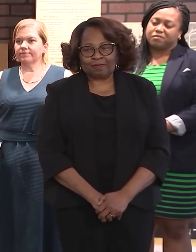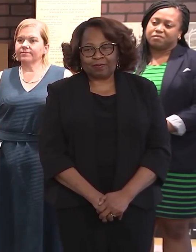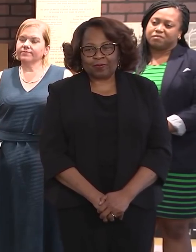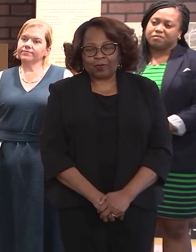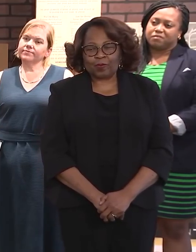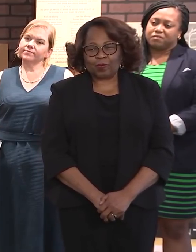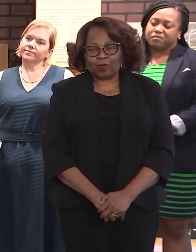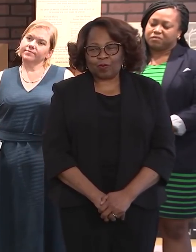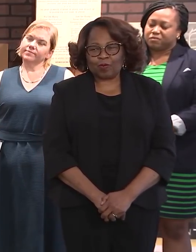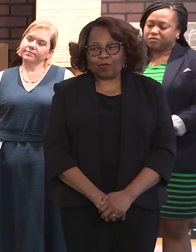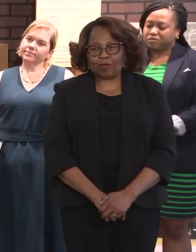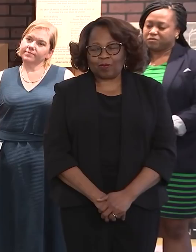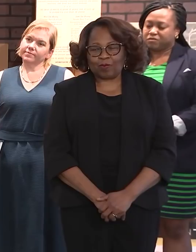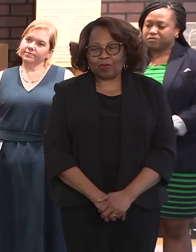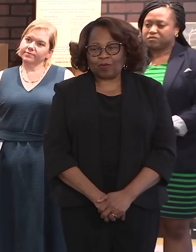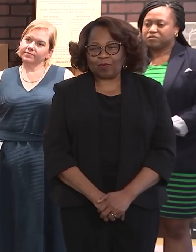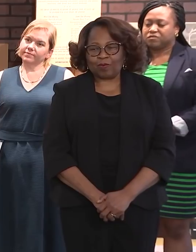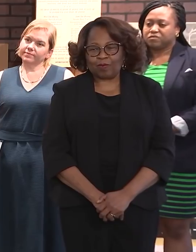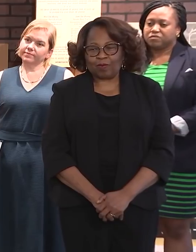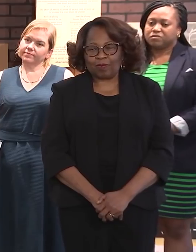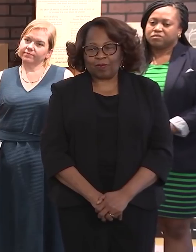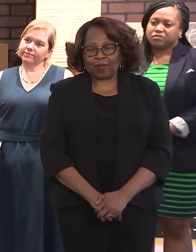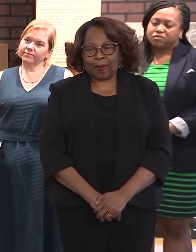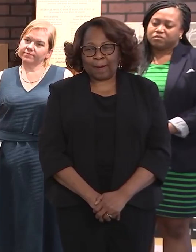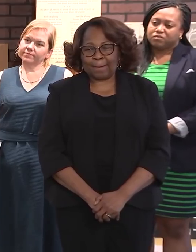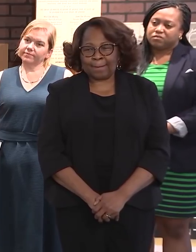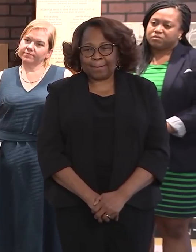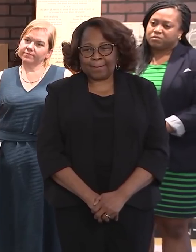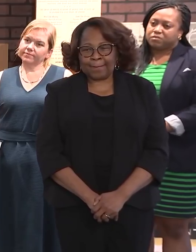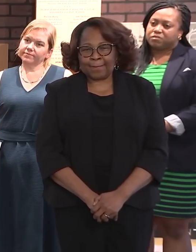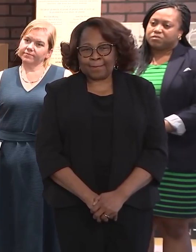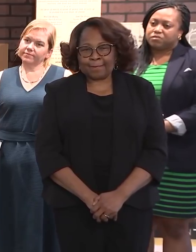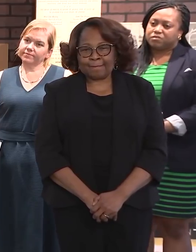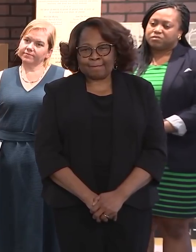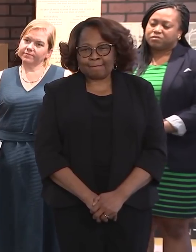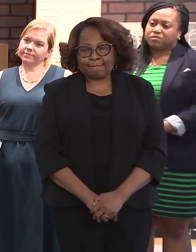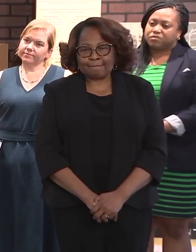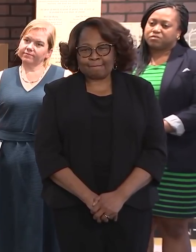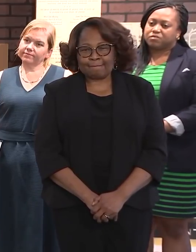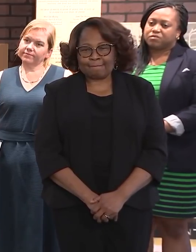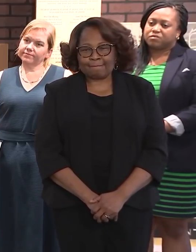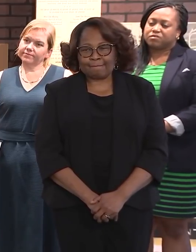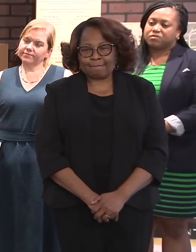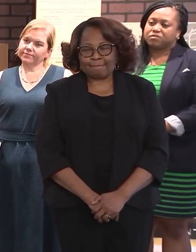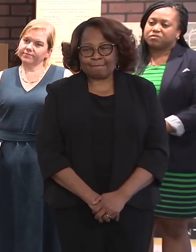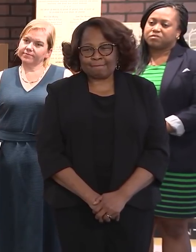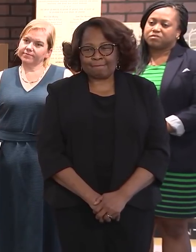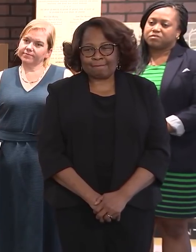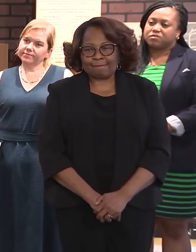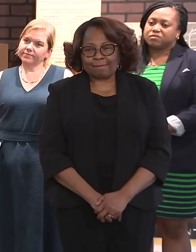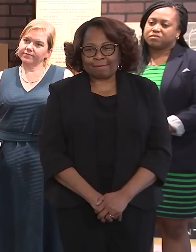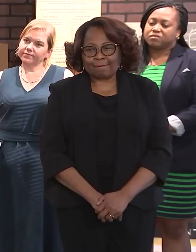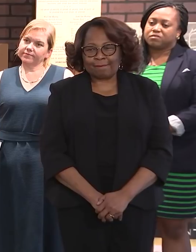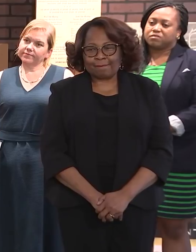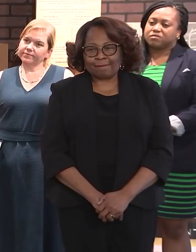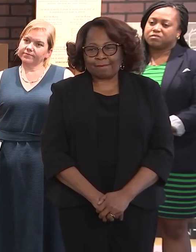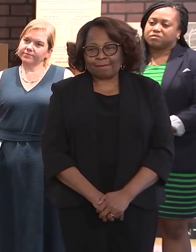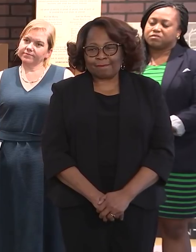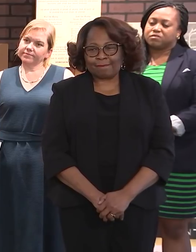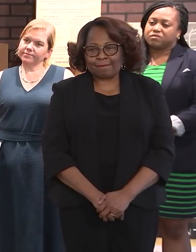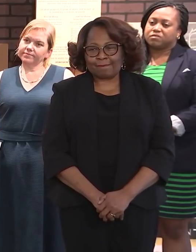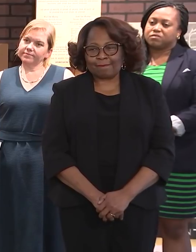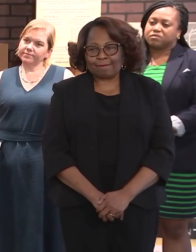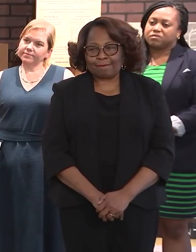color. Sin reconocer formalmente el impacto perjudicial, nunca podremos avanzar como ciudad y brindar a